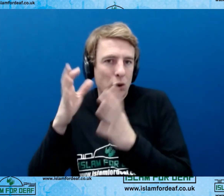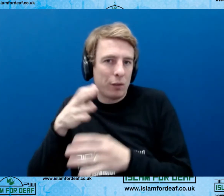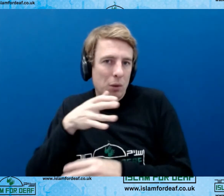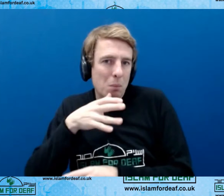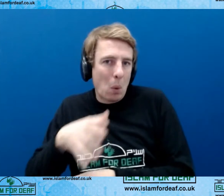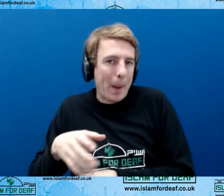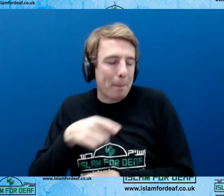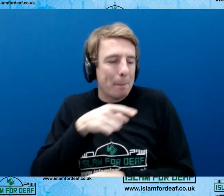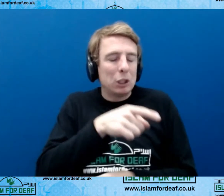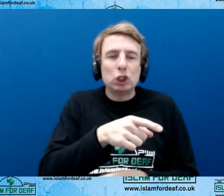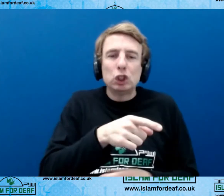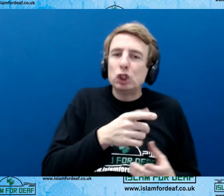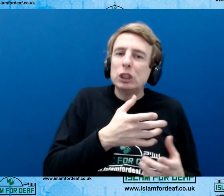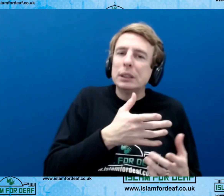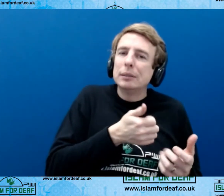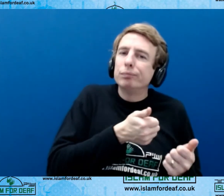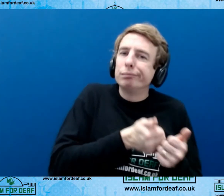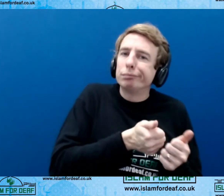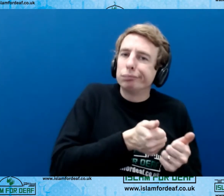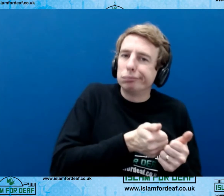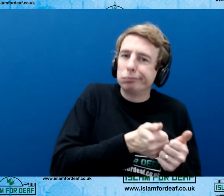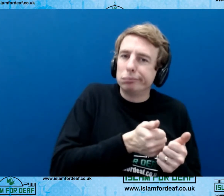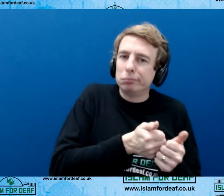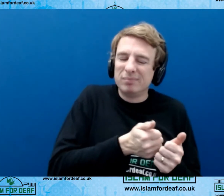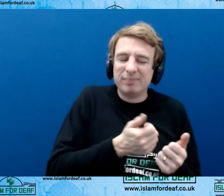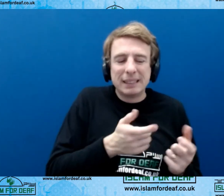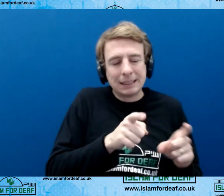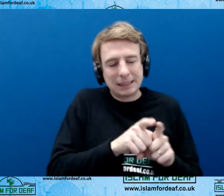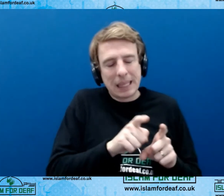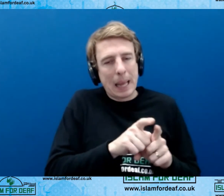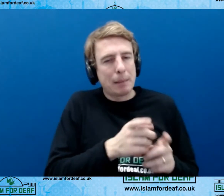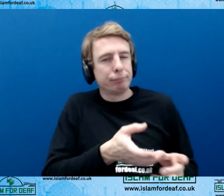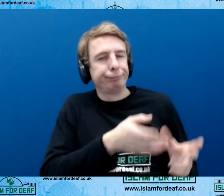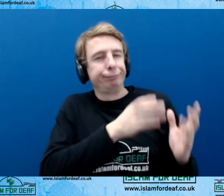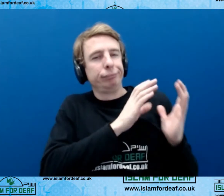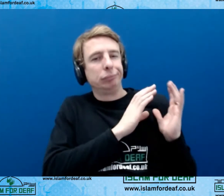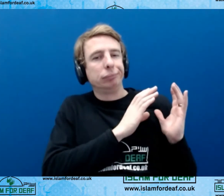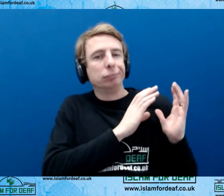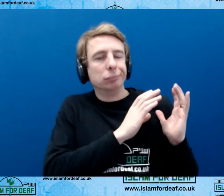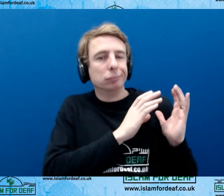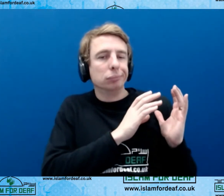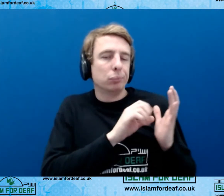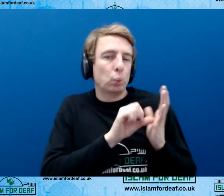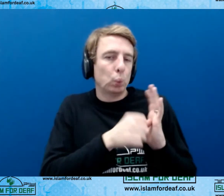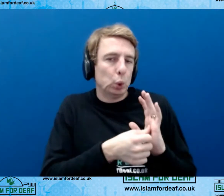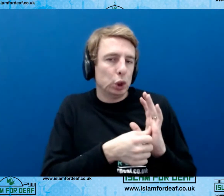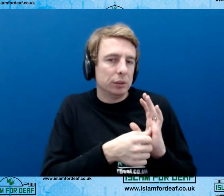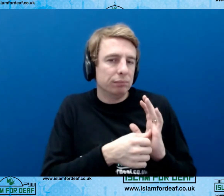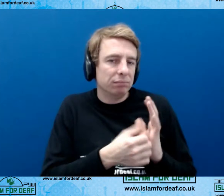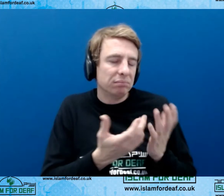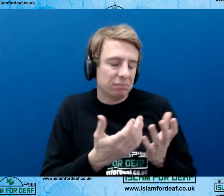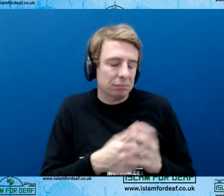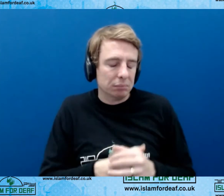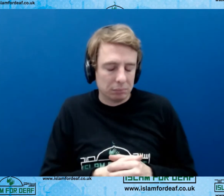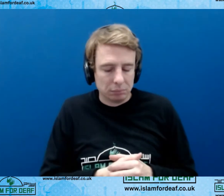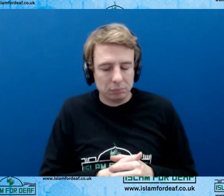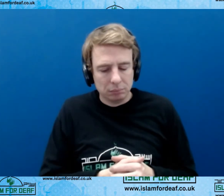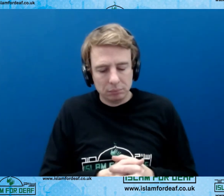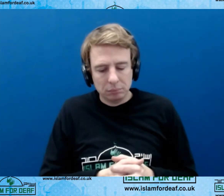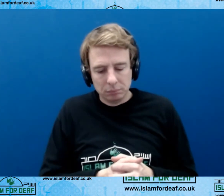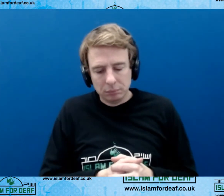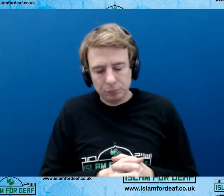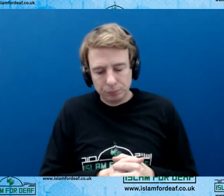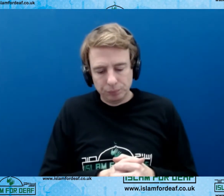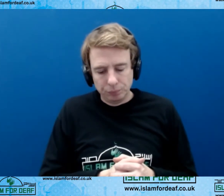relates to harming the Prophet, peace and blessings be upon him. ثم وصف حالها النبي الله سبحانه وتعالى